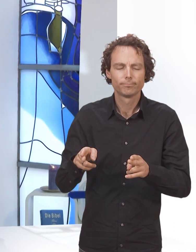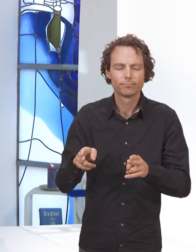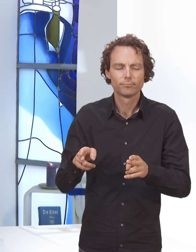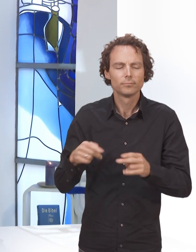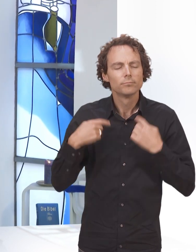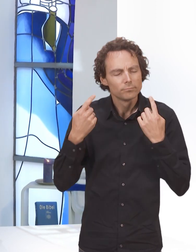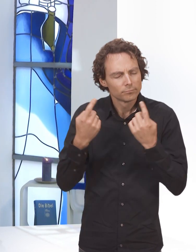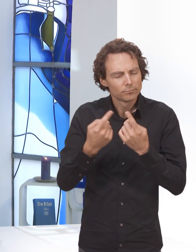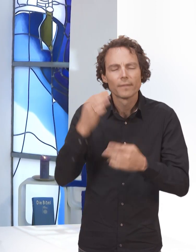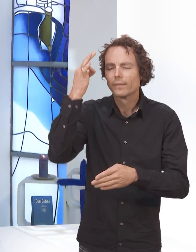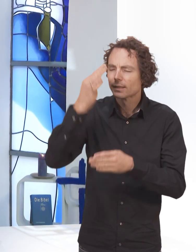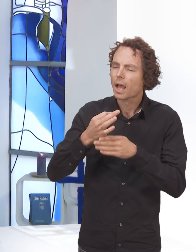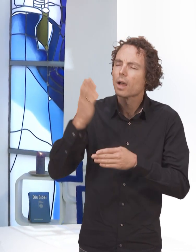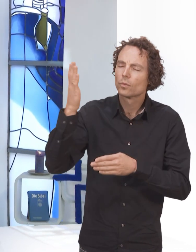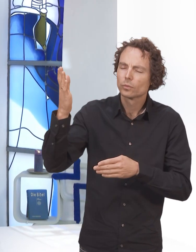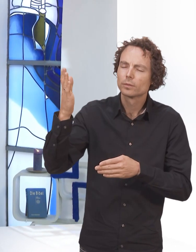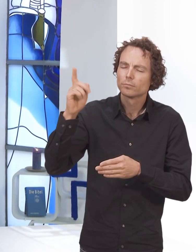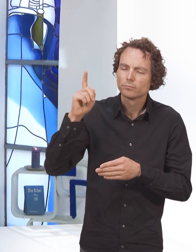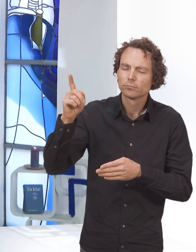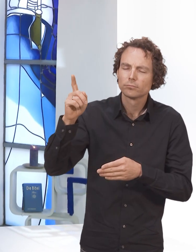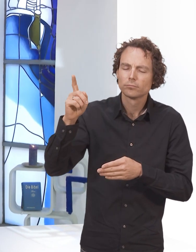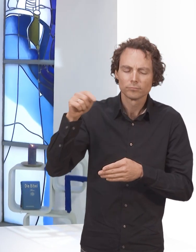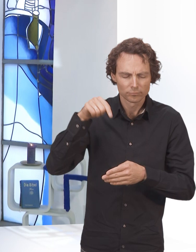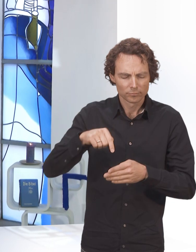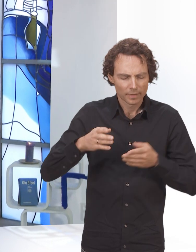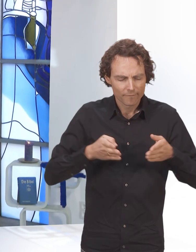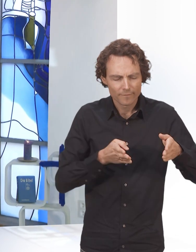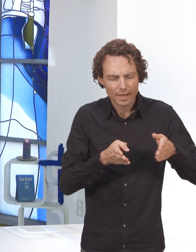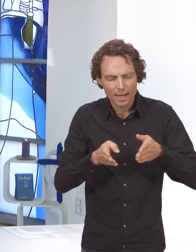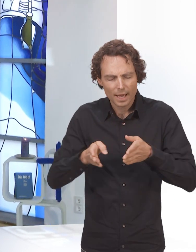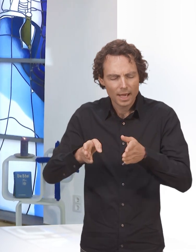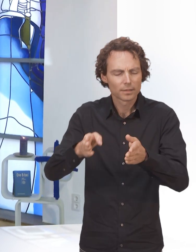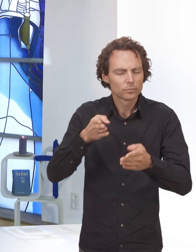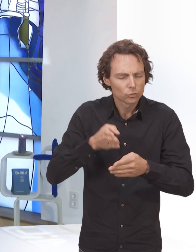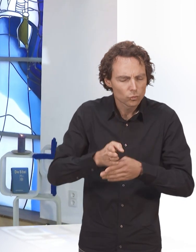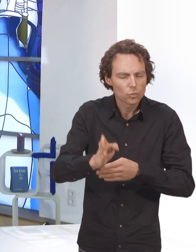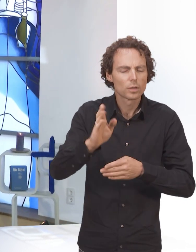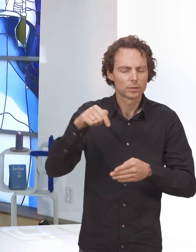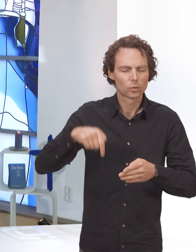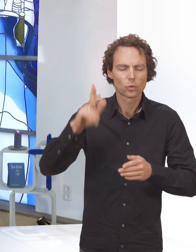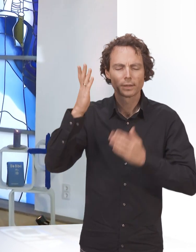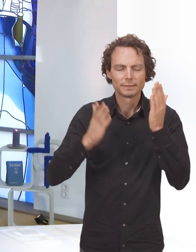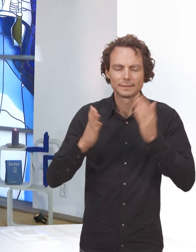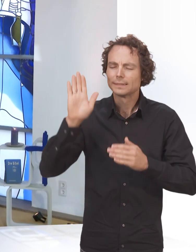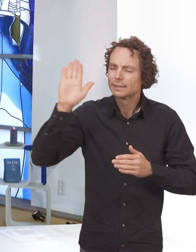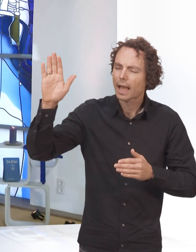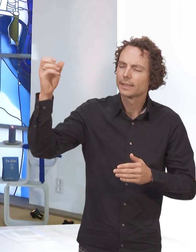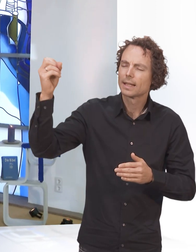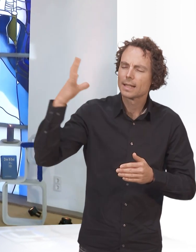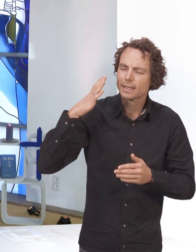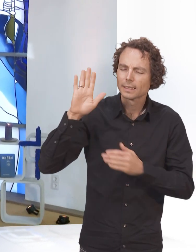Und wir vertrauen darauf, dass auf diesem Weg durch diesen Gottesdienst dein Licht, deine Hilfe, deine